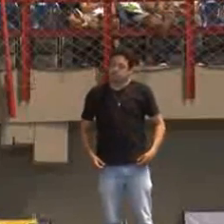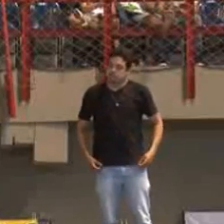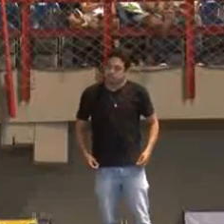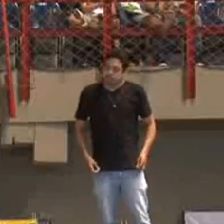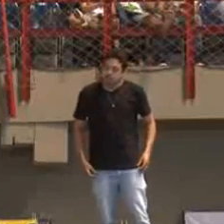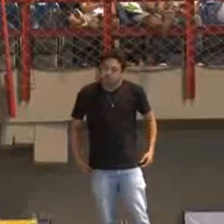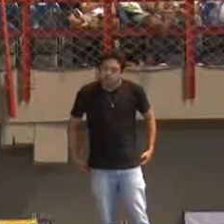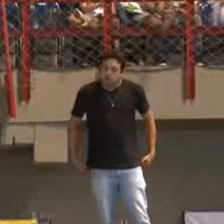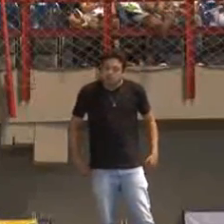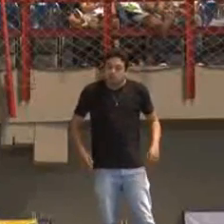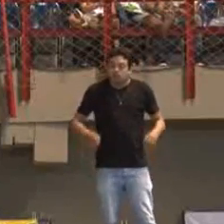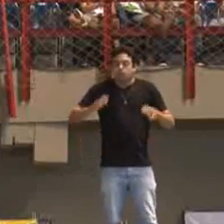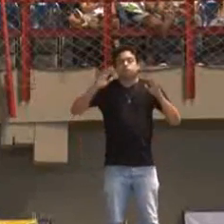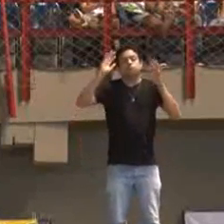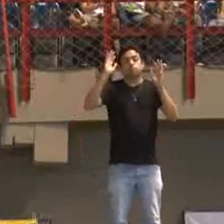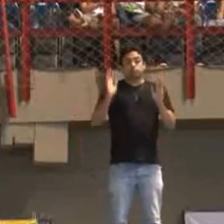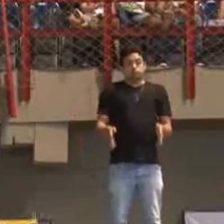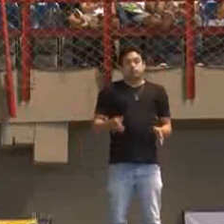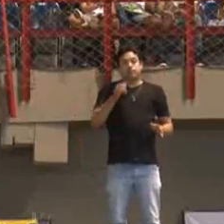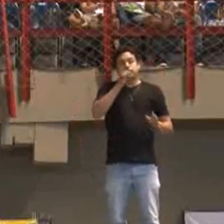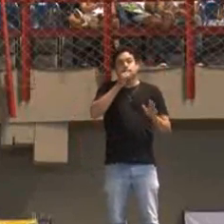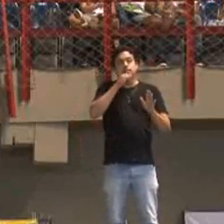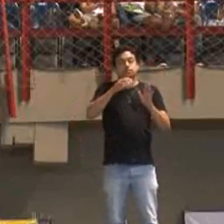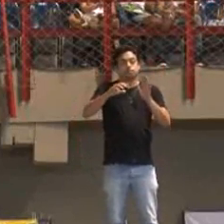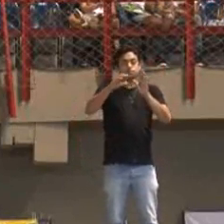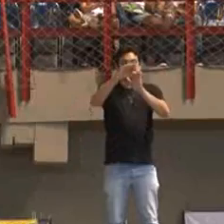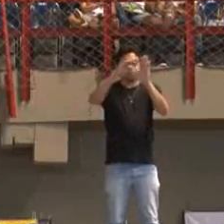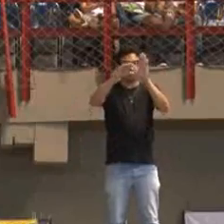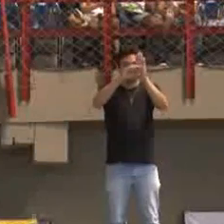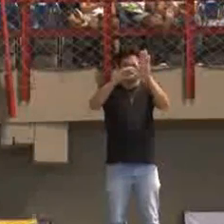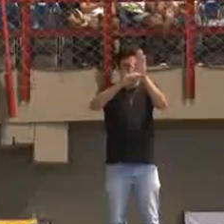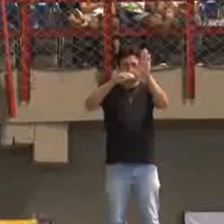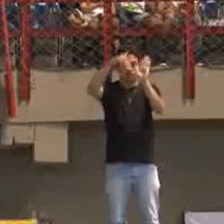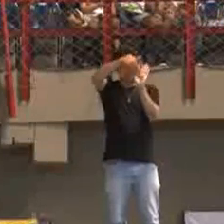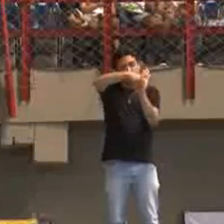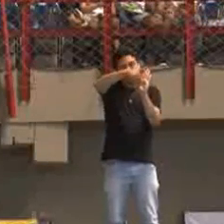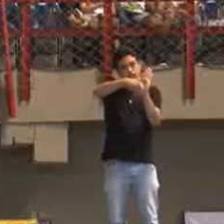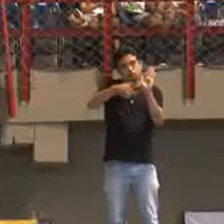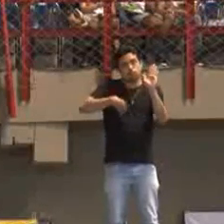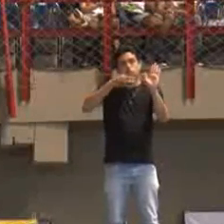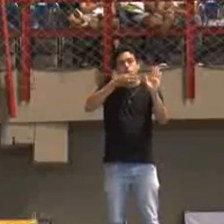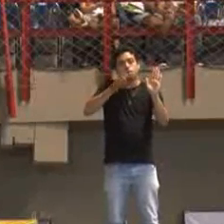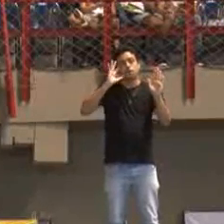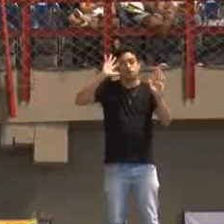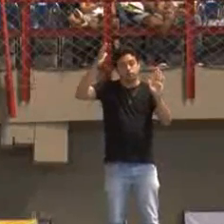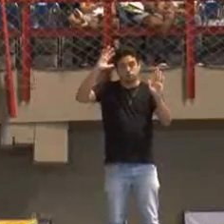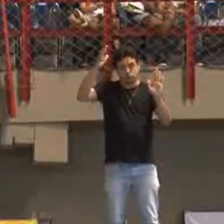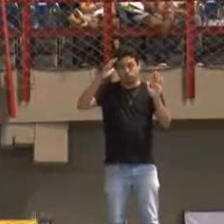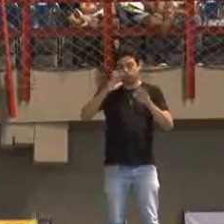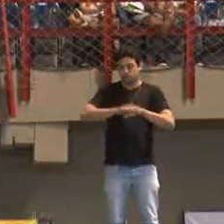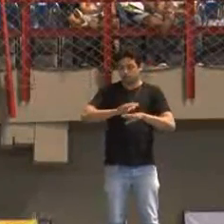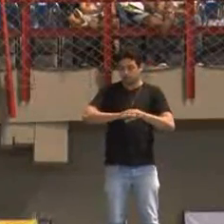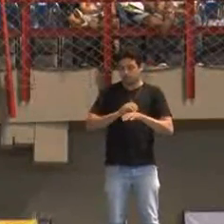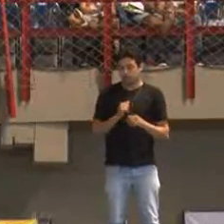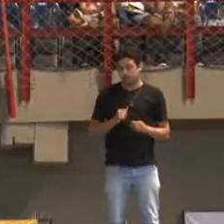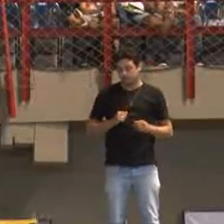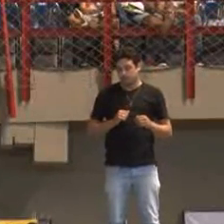Vamos lá. Na conclusão do meu texto, anote assim. Na conclusão do meu